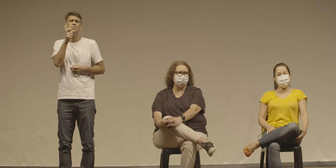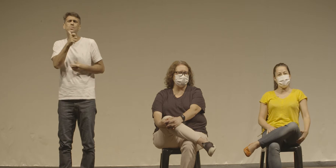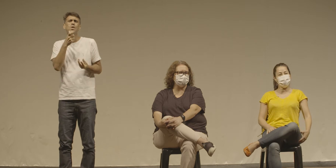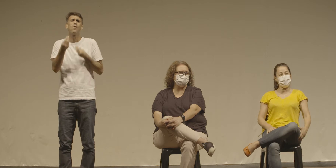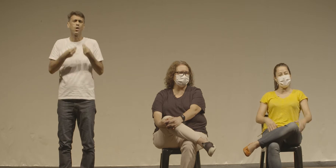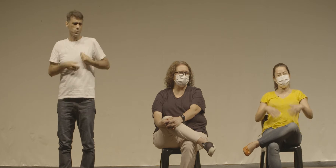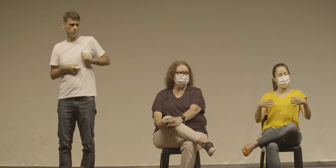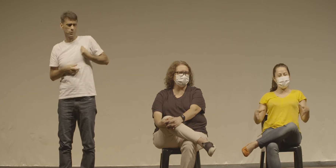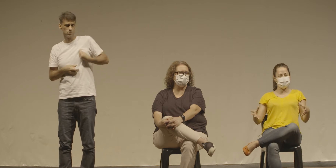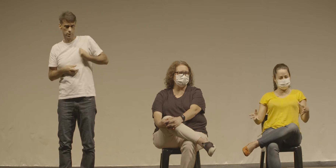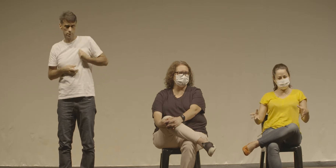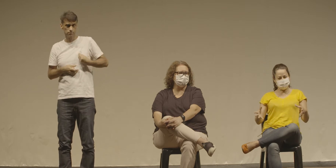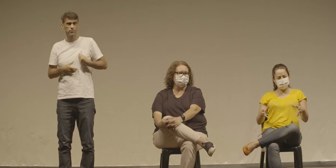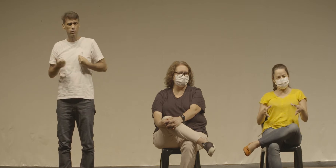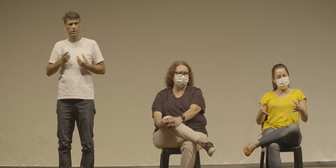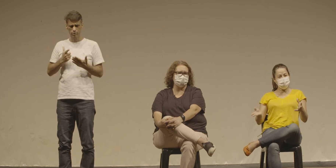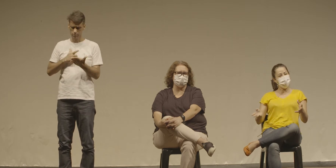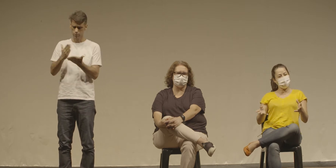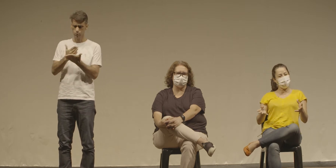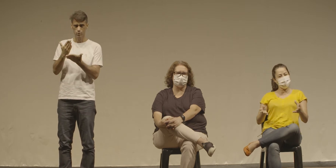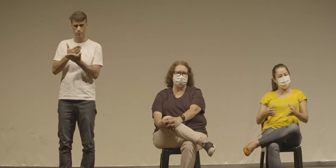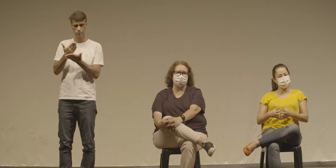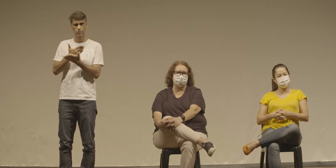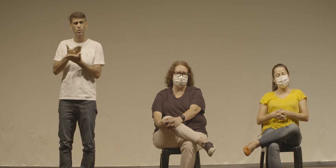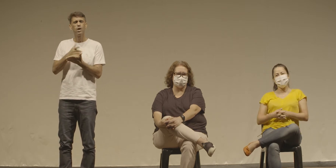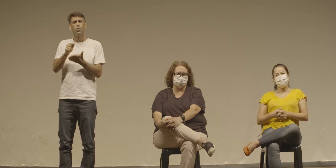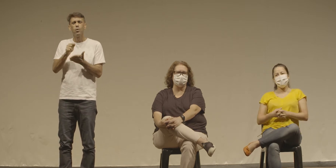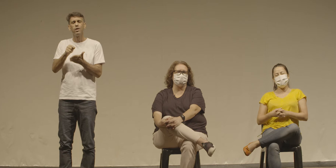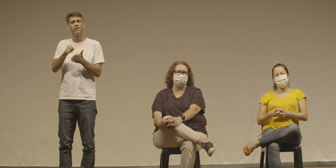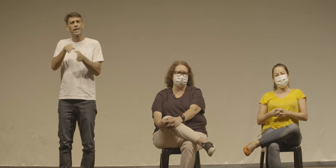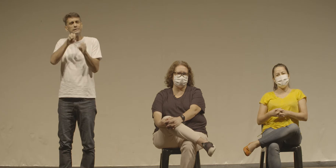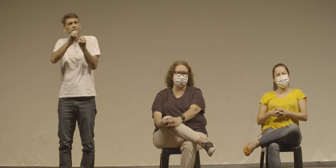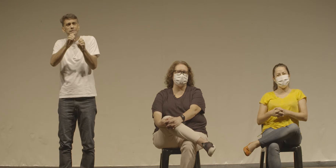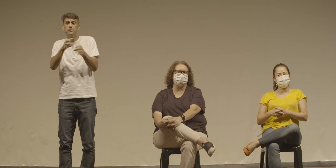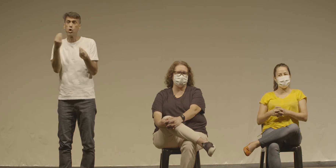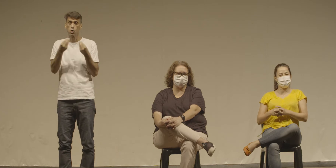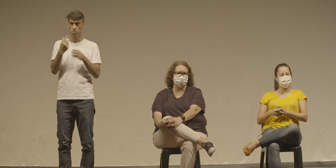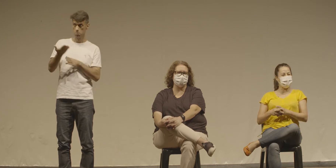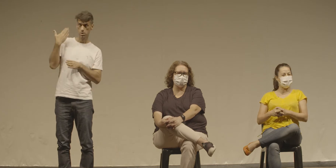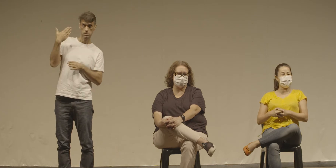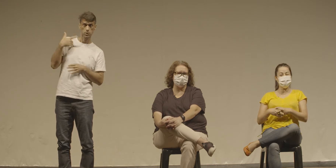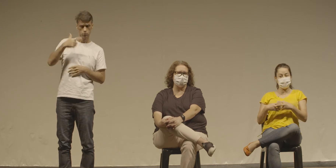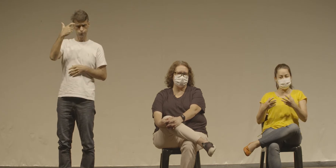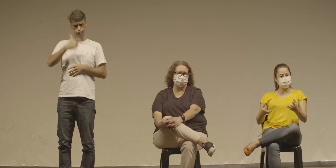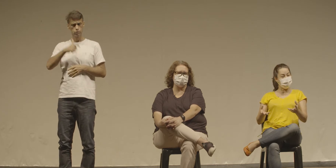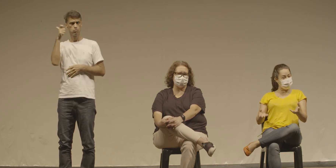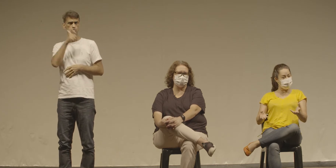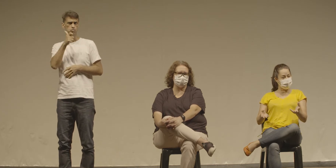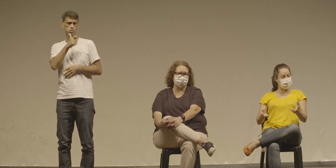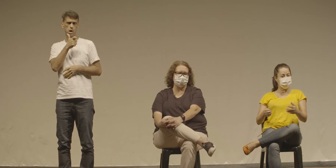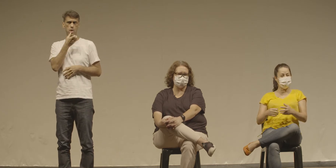eu tive acesso a uma cartilha da Boa Esposa, em que, se eu não me engano, eram